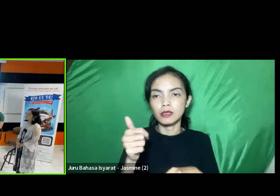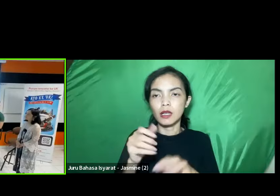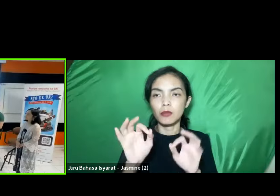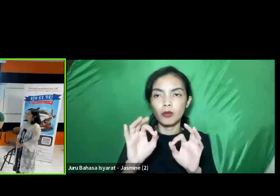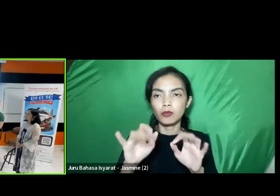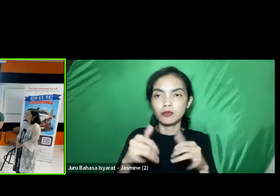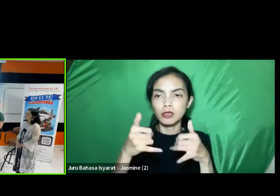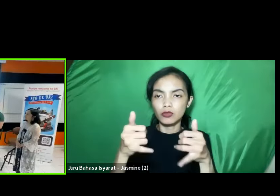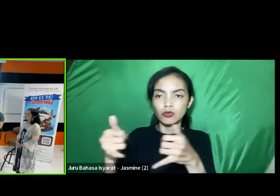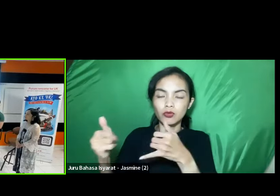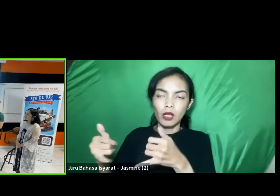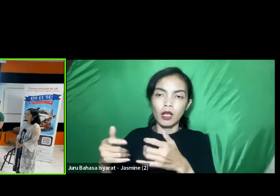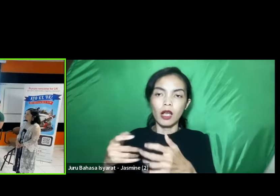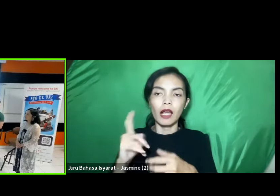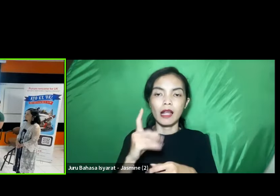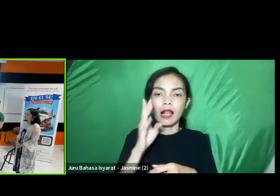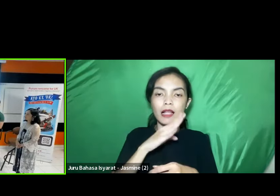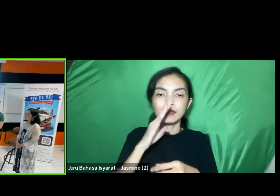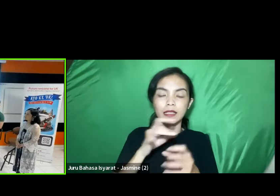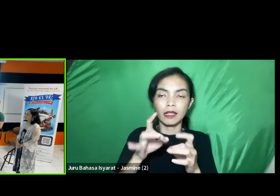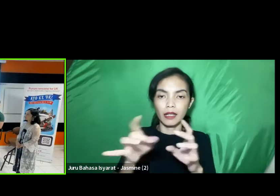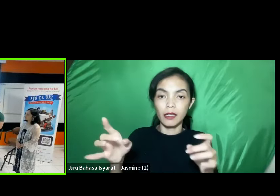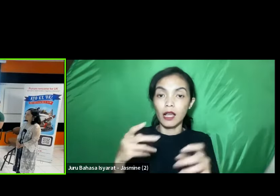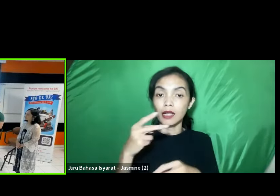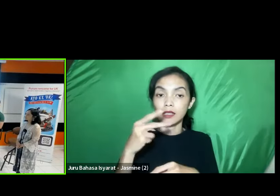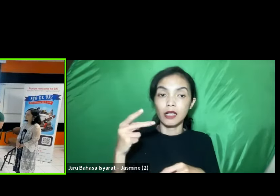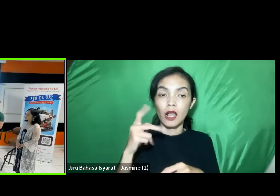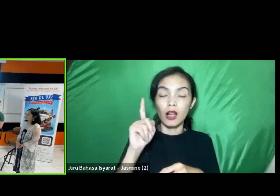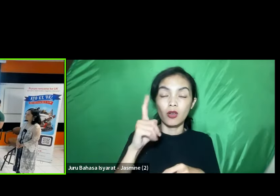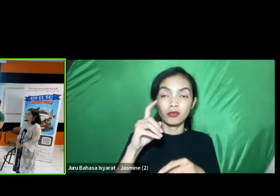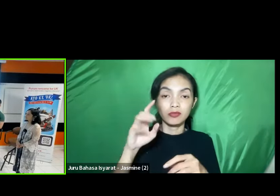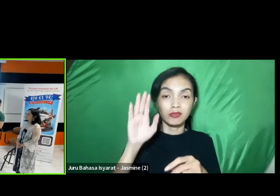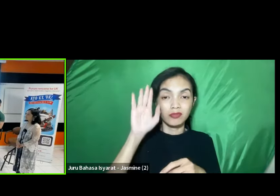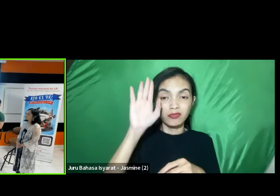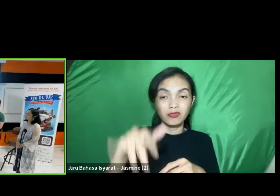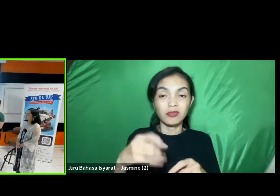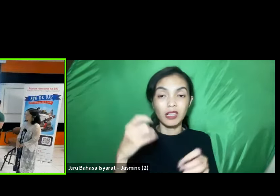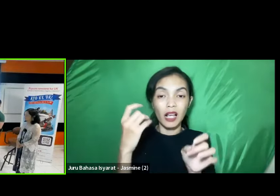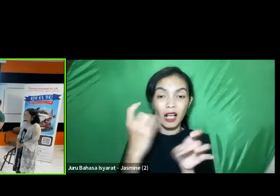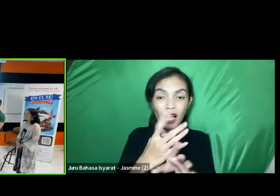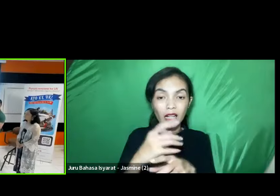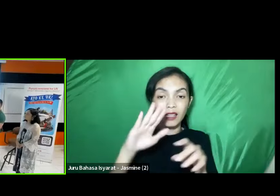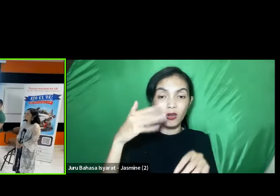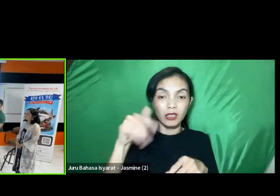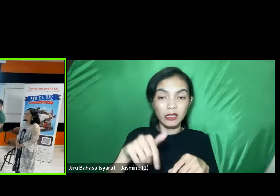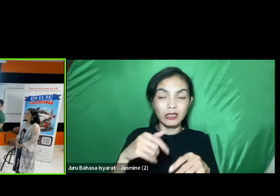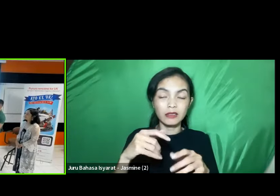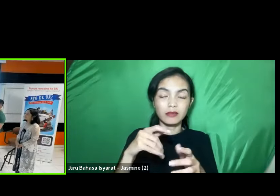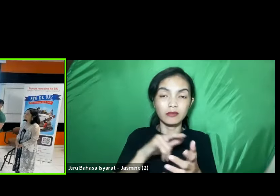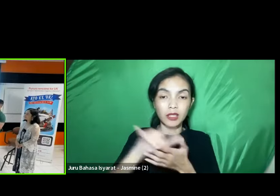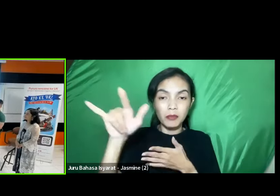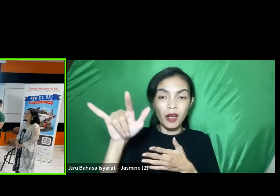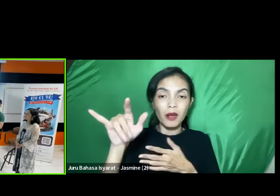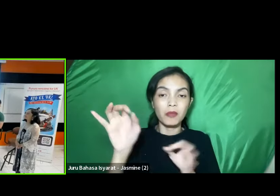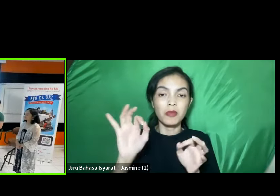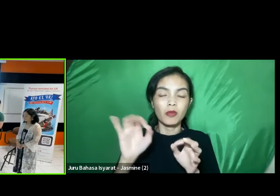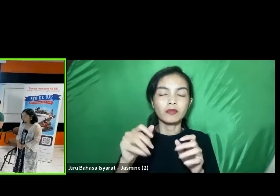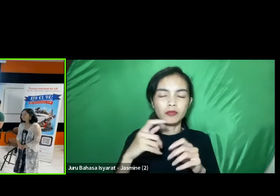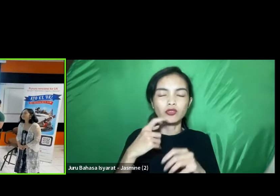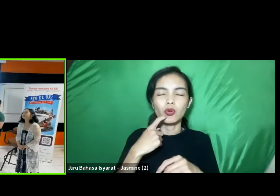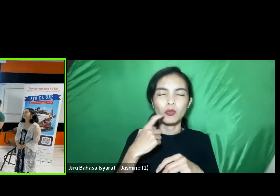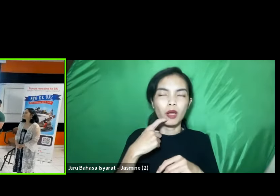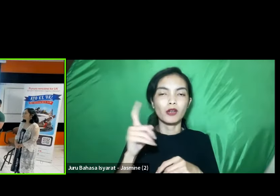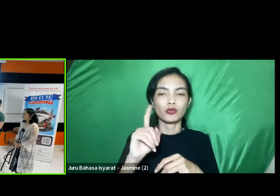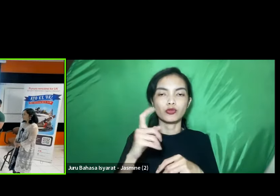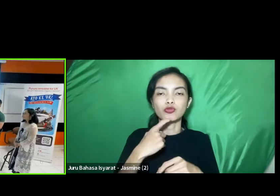beasiswa Jadi kalau memang ternyata nanti belum berhasil dapat di tahun ini belum berangkat tahun ini keep trying